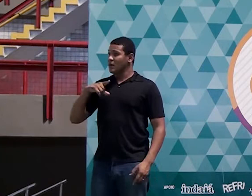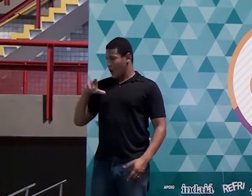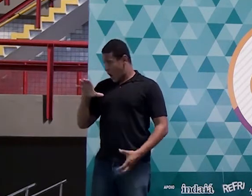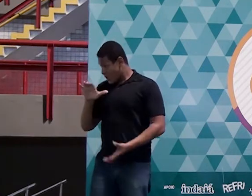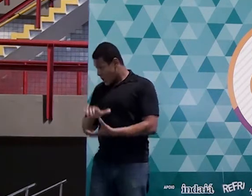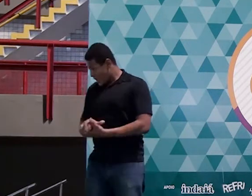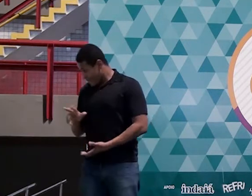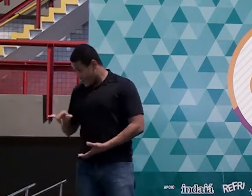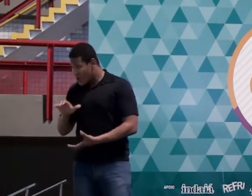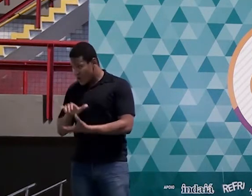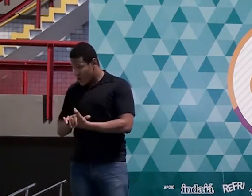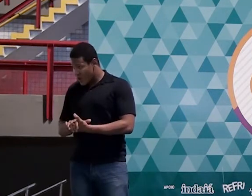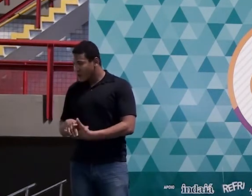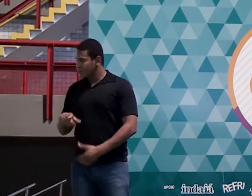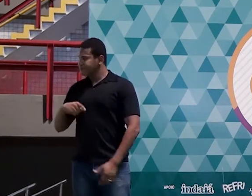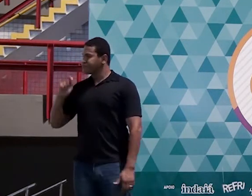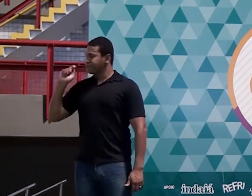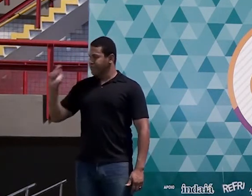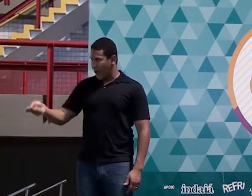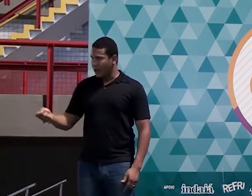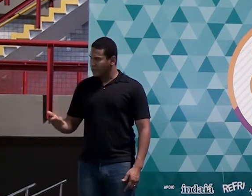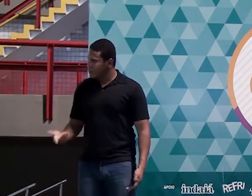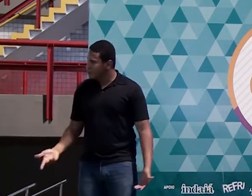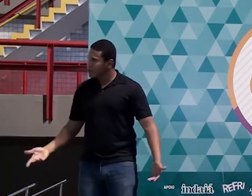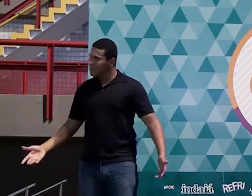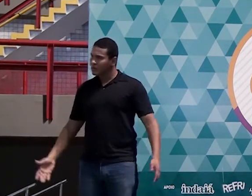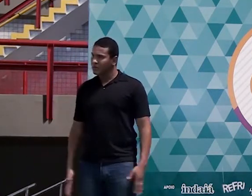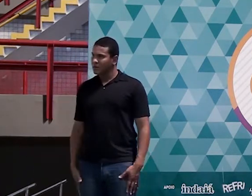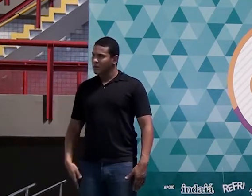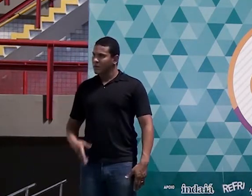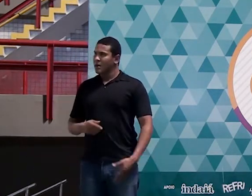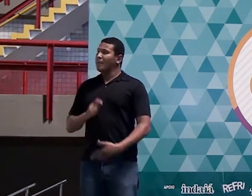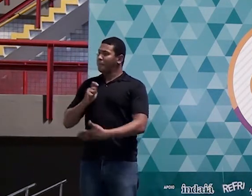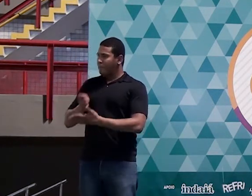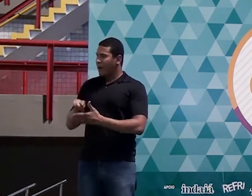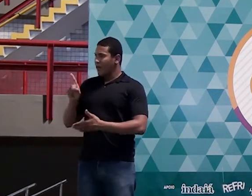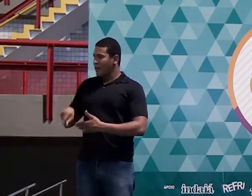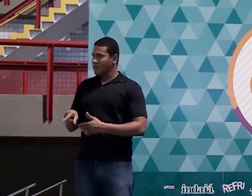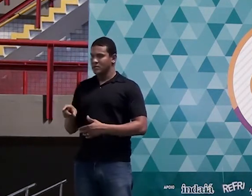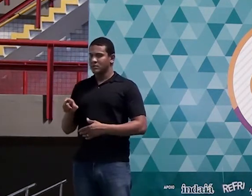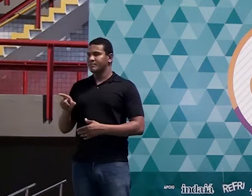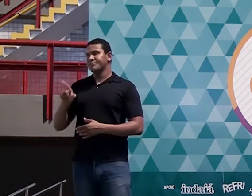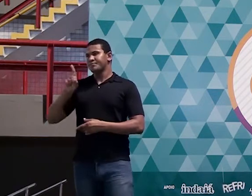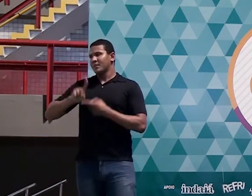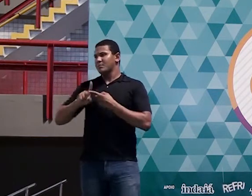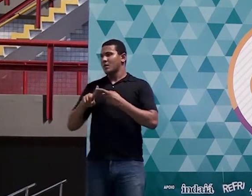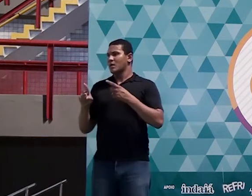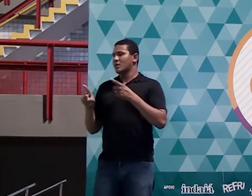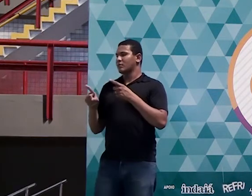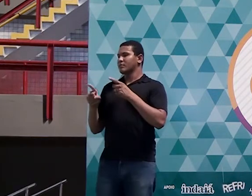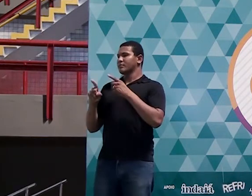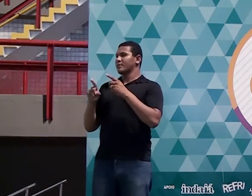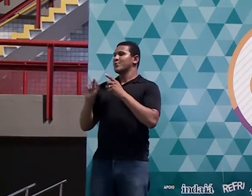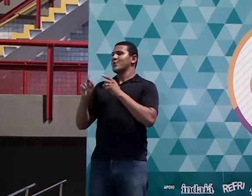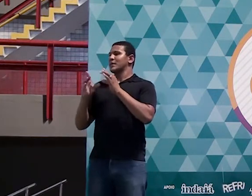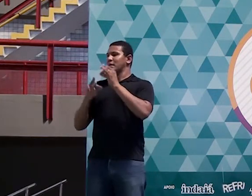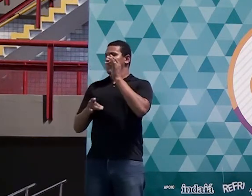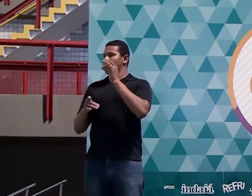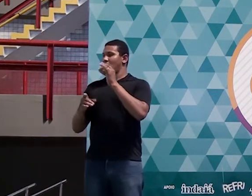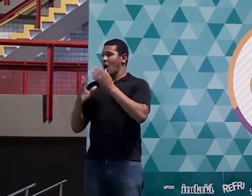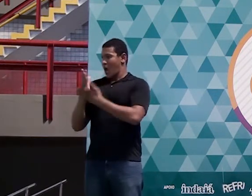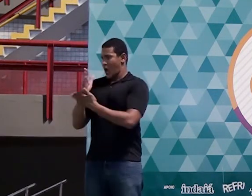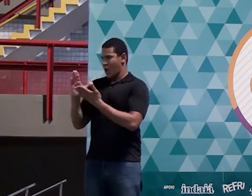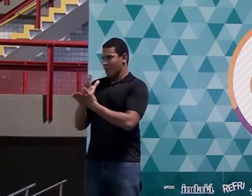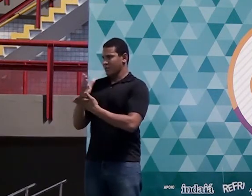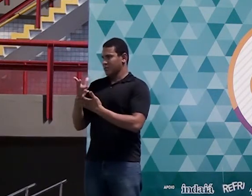taxa por casamento. E detalhe, às vezes tinha senhor que a lua de mel, a